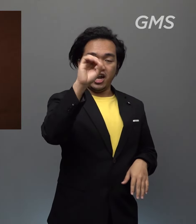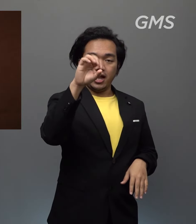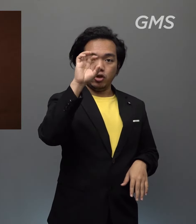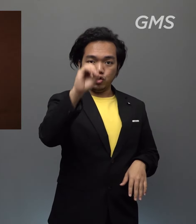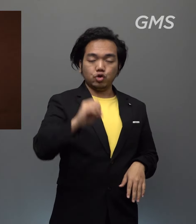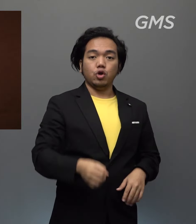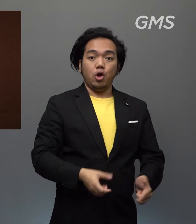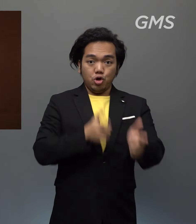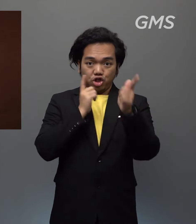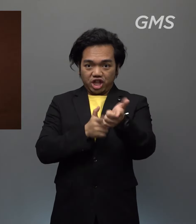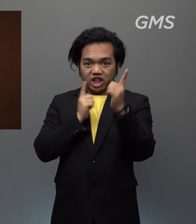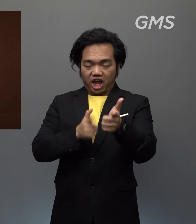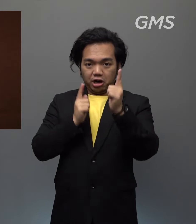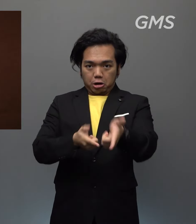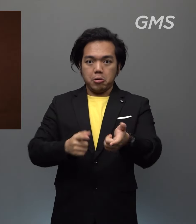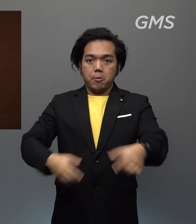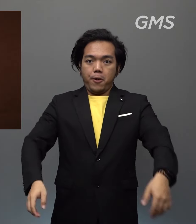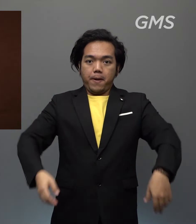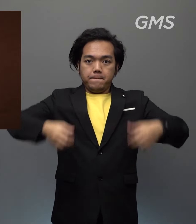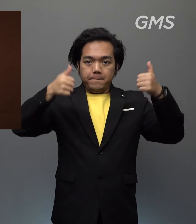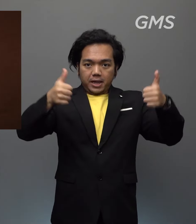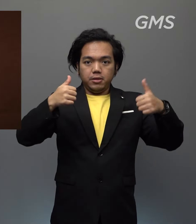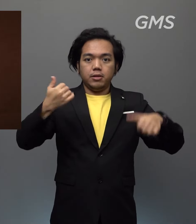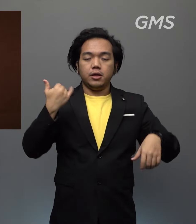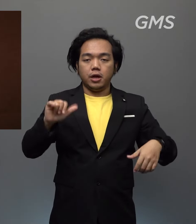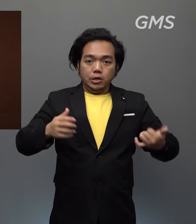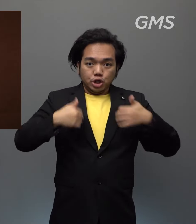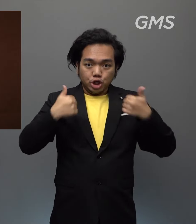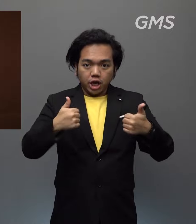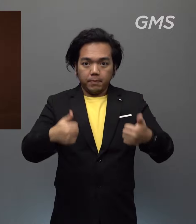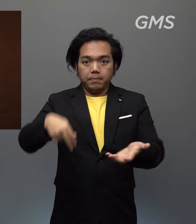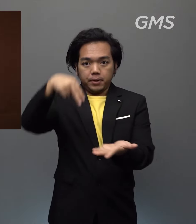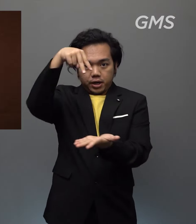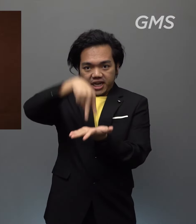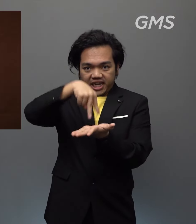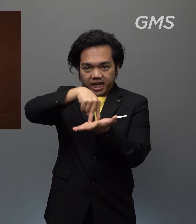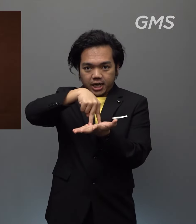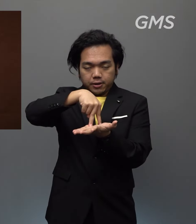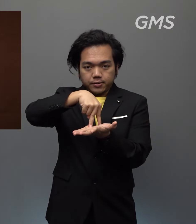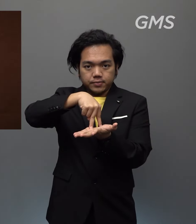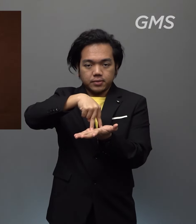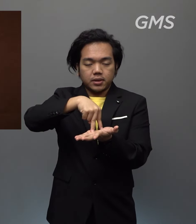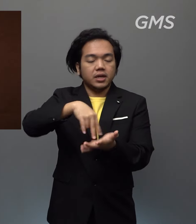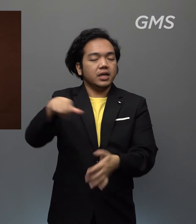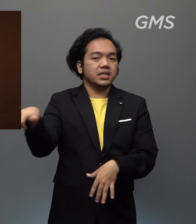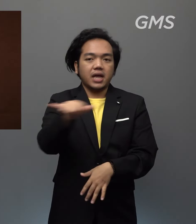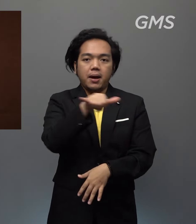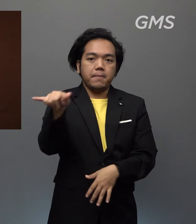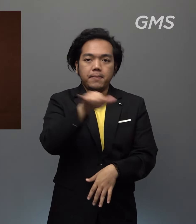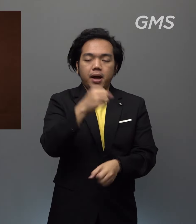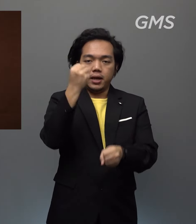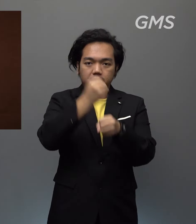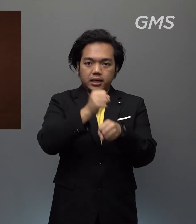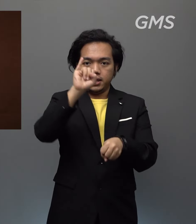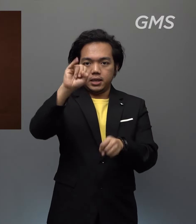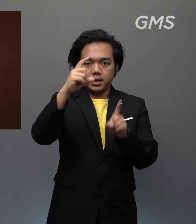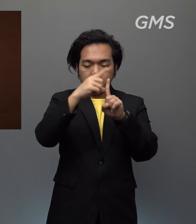pahlawan yang siap berdiri bersama dengan Gideon dari 32 ribu orang